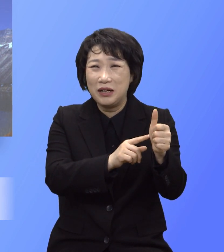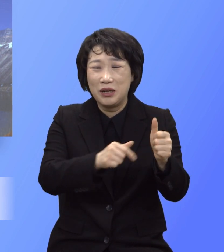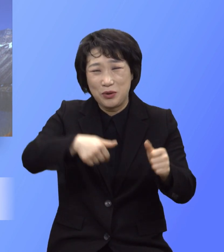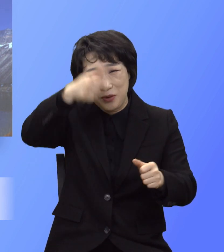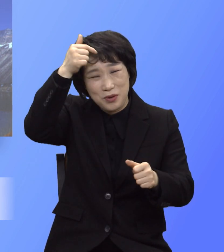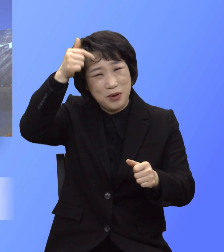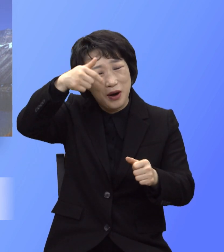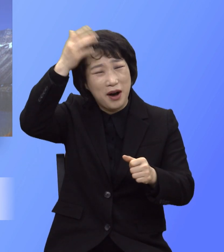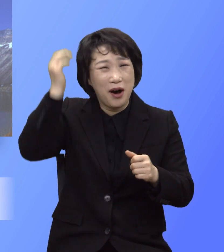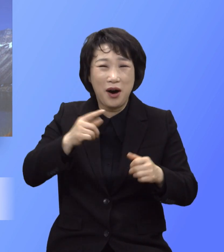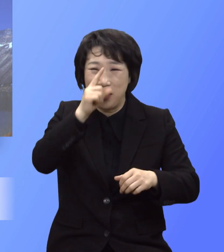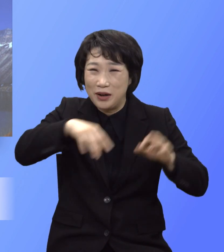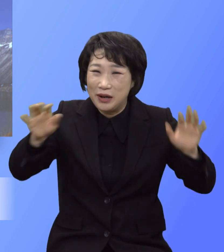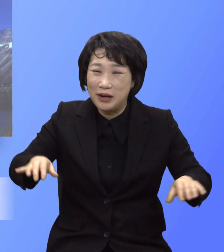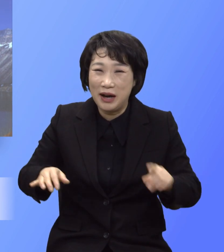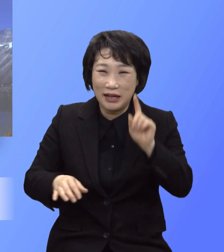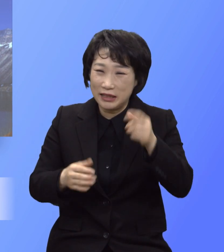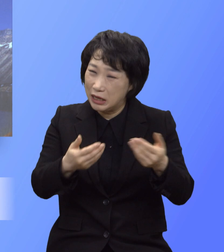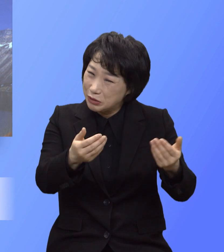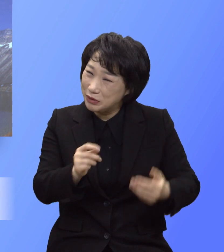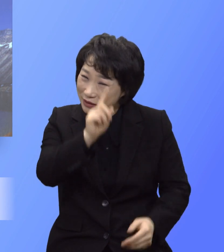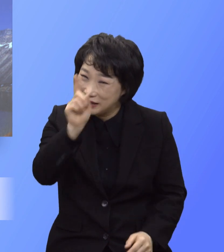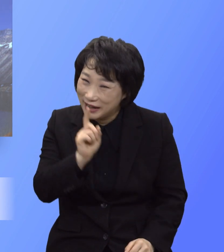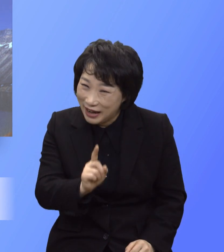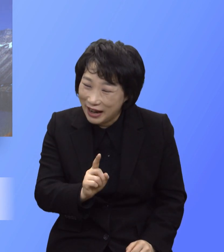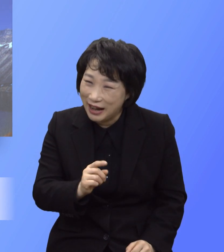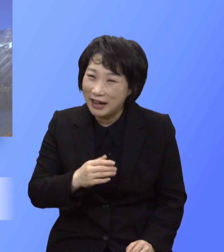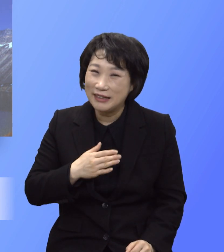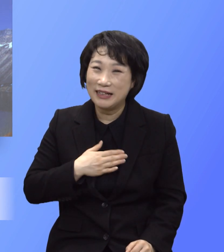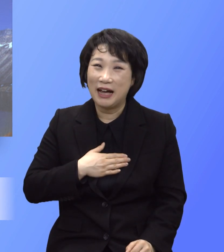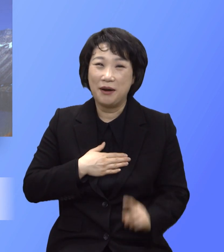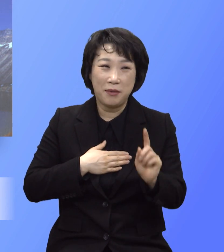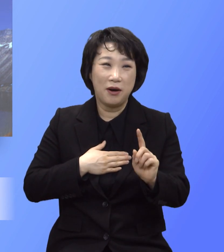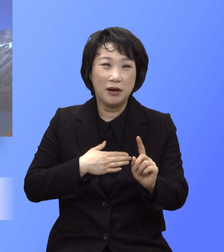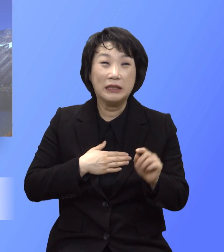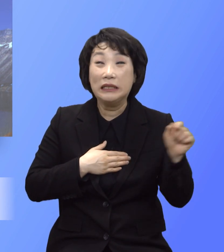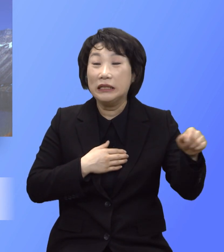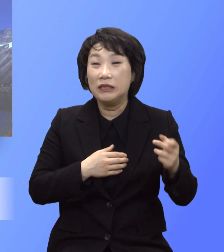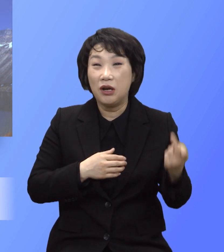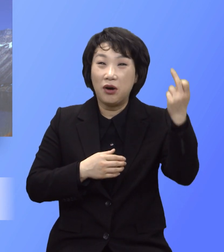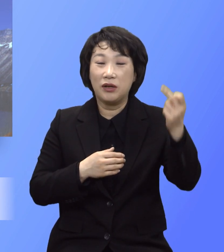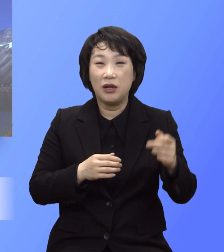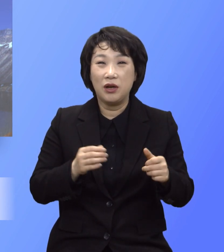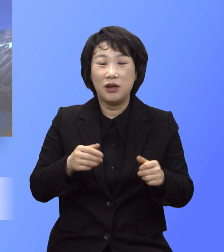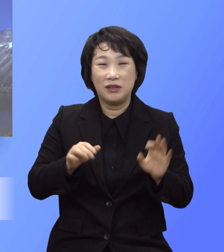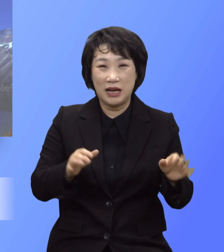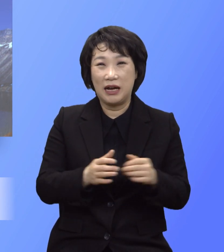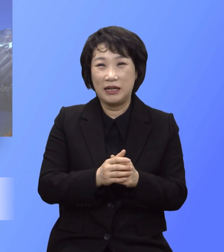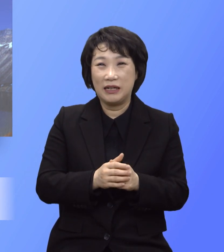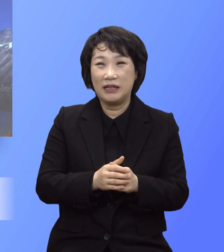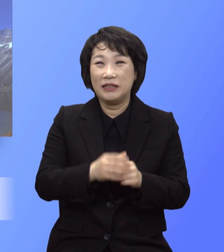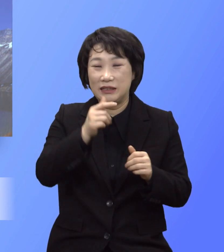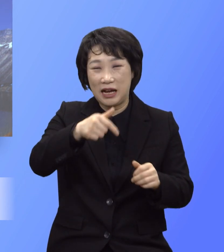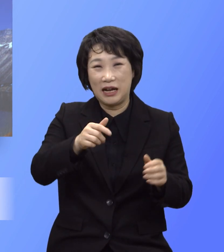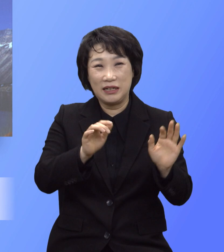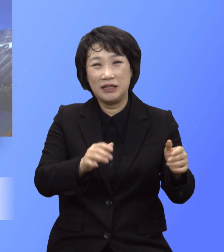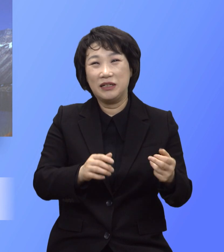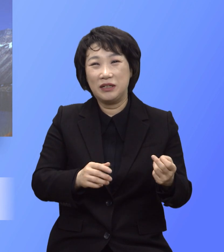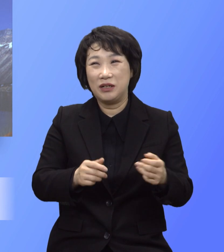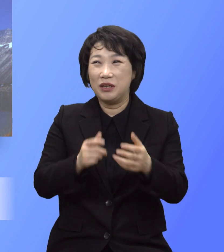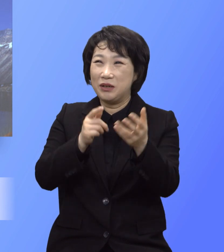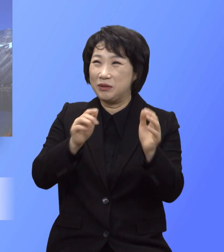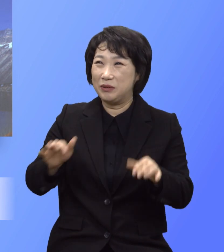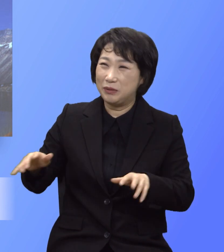그럼 꽁 잡으러 가자는 소리가 무슨 소리냐? 나는 산에 가서 꽁을 쫓으라는 거예요. 자기는 꽁이 날아가면 쏴서